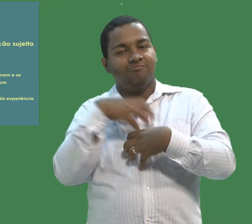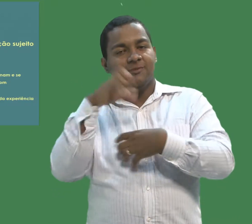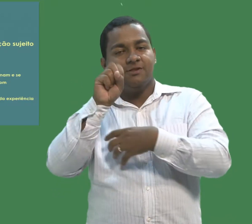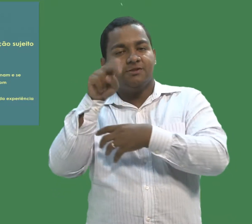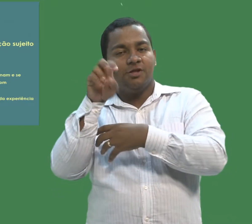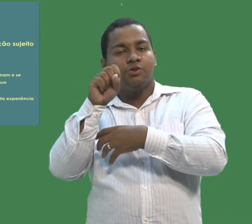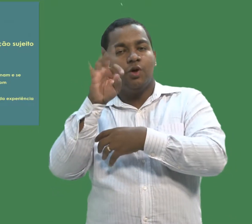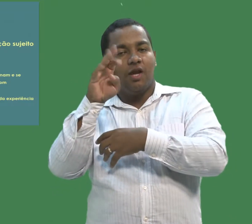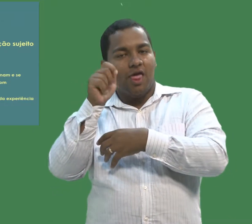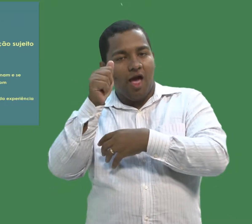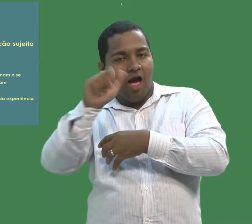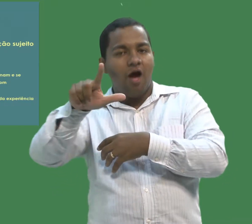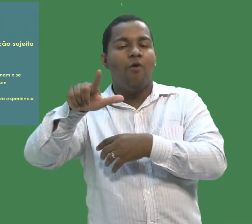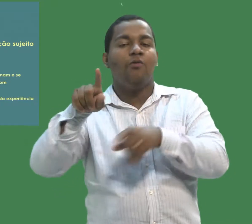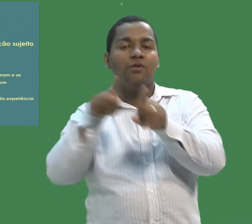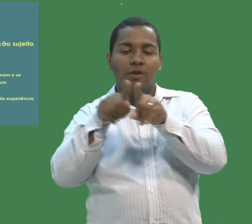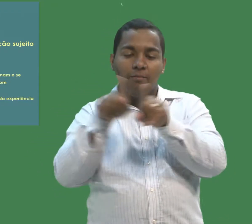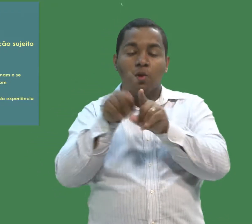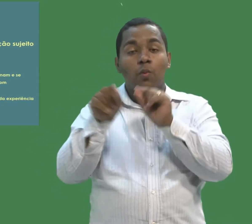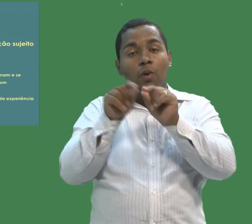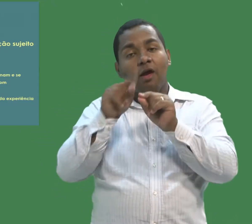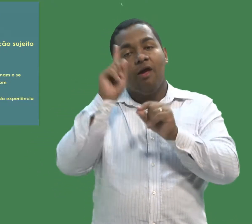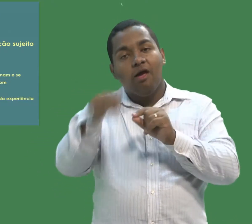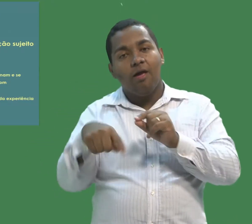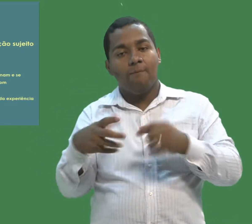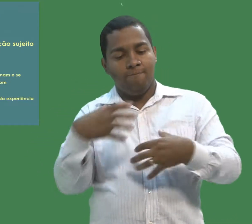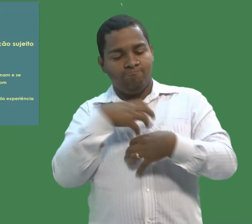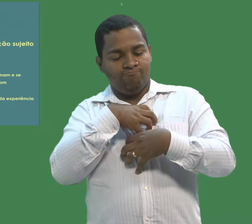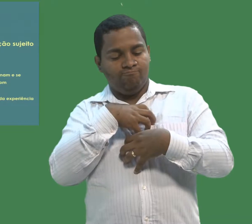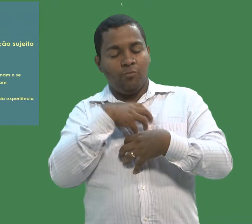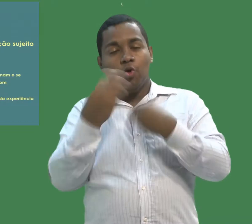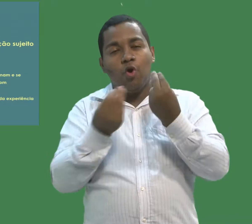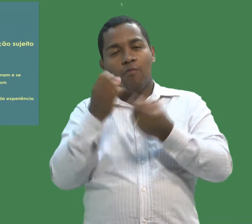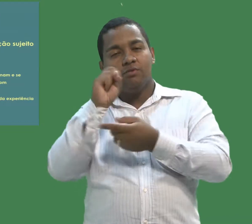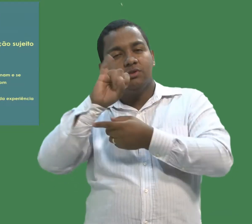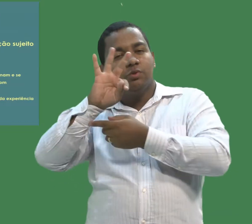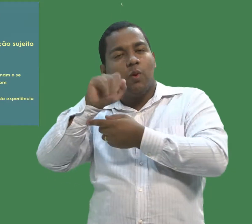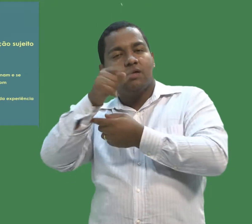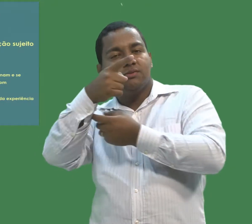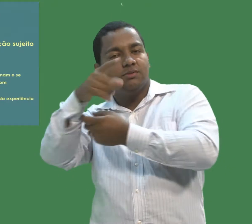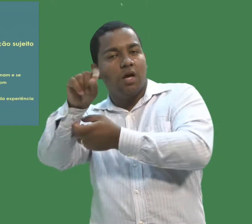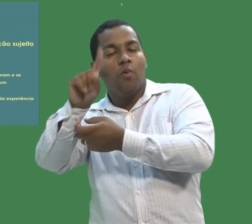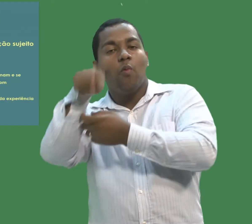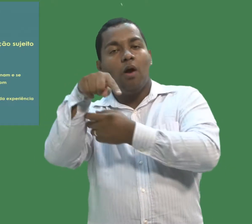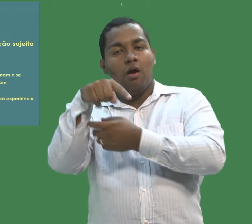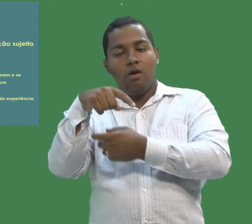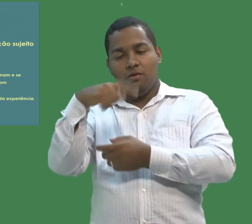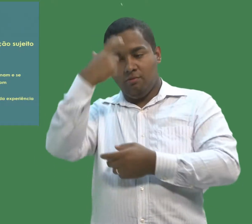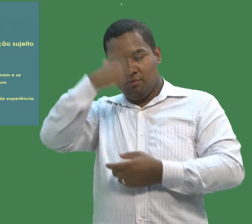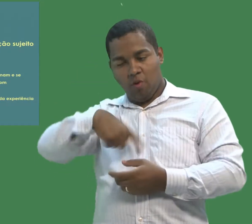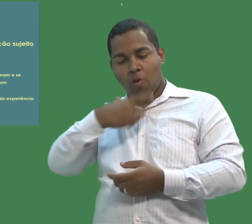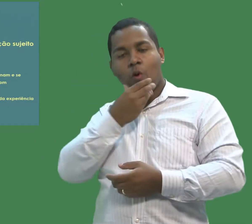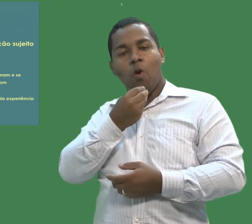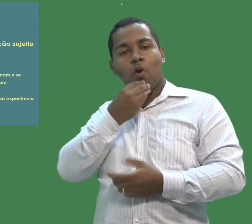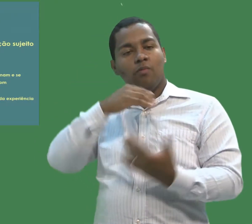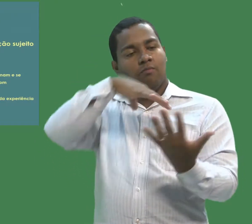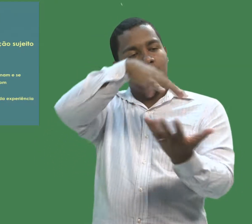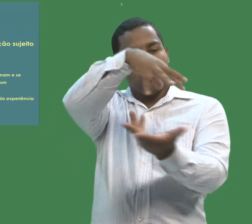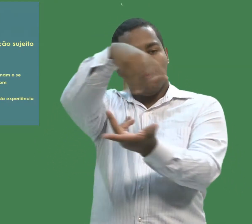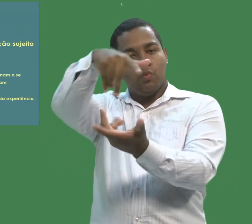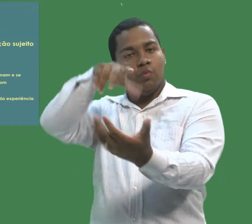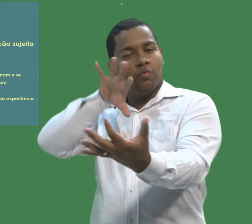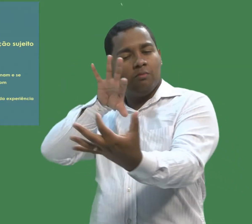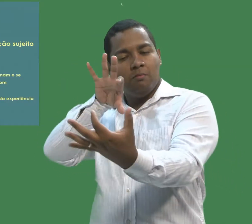aqui do slide, em que vai determinar para a gente essa situação aí envolvendo a relação entre homem e mundo. Porque aqui nós vamos ter